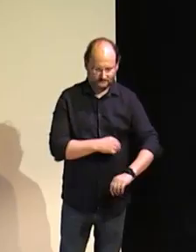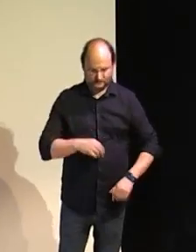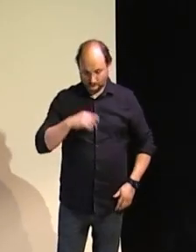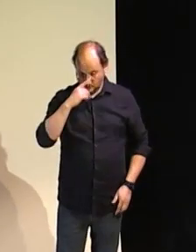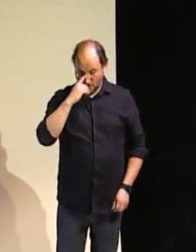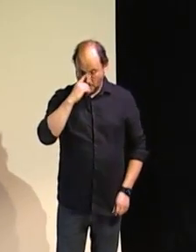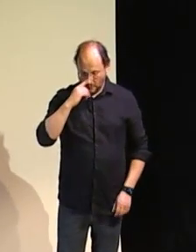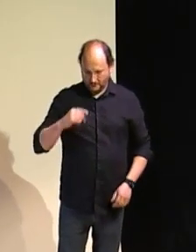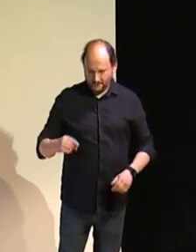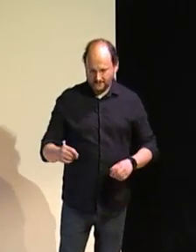l'autre ?